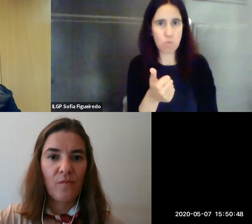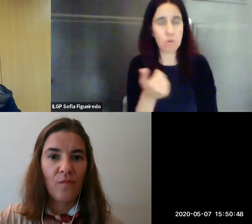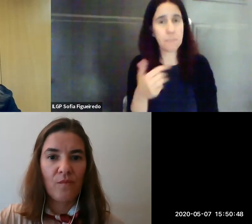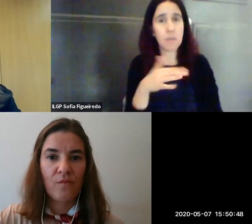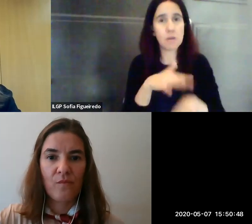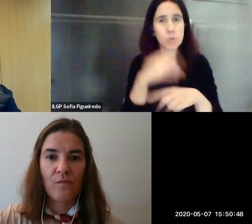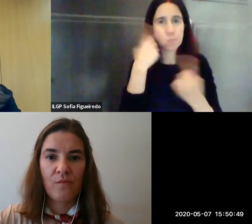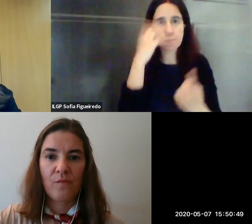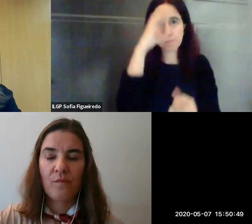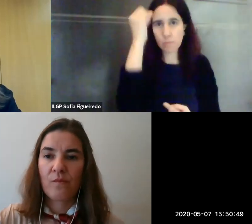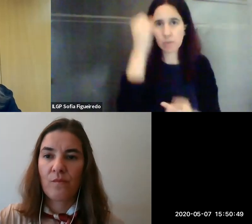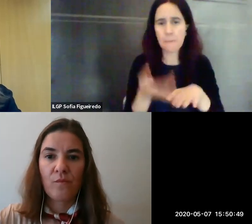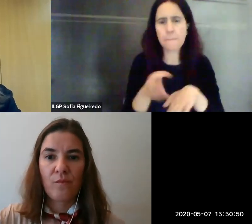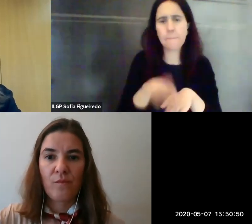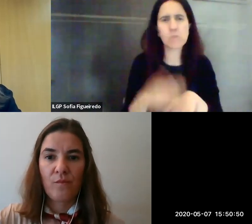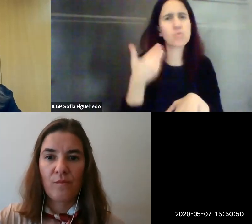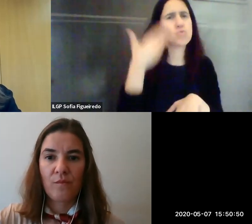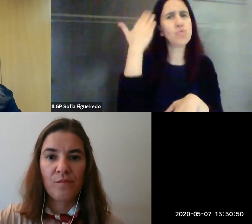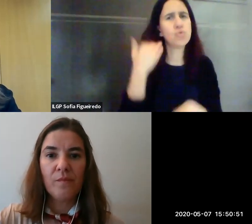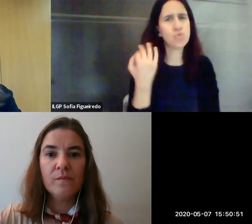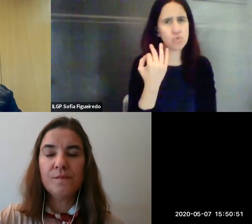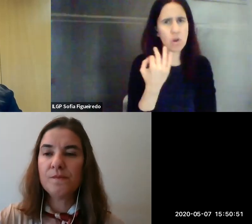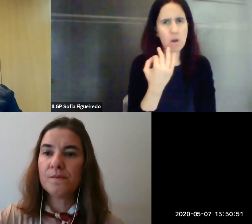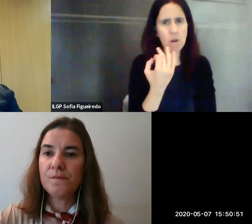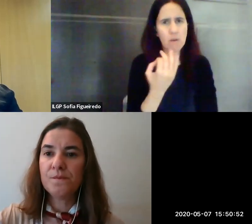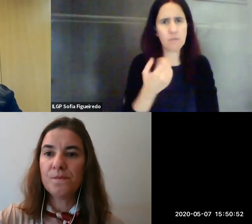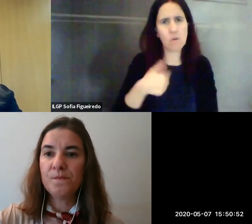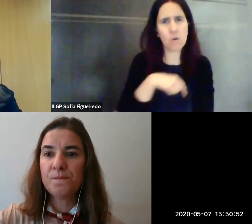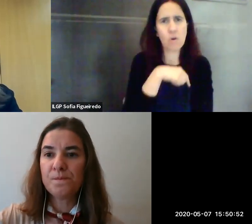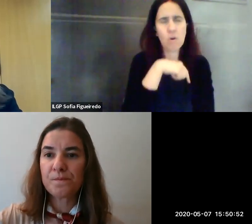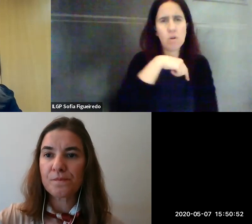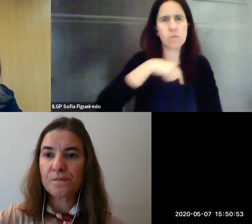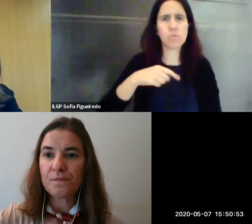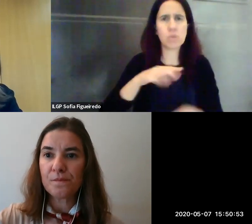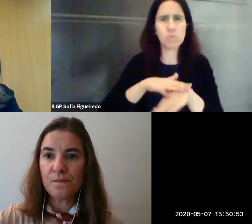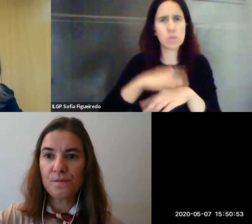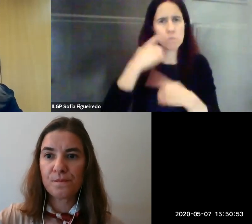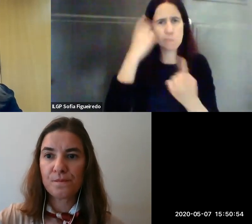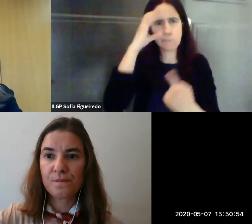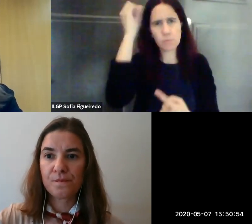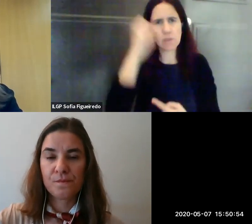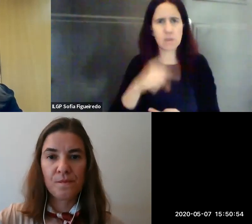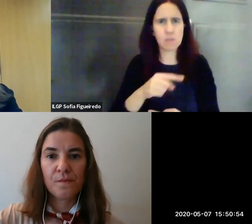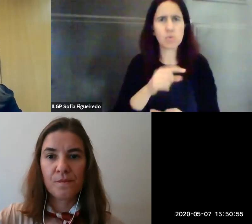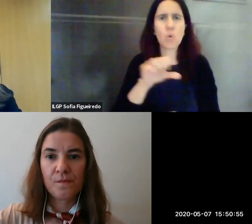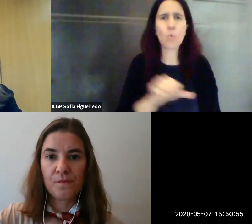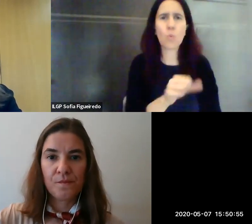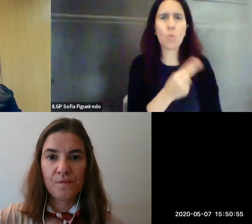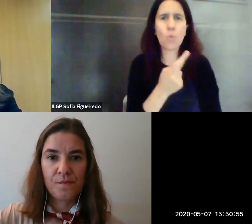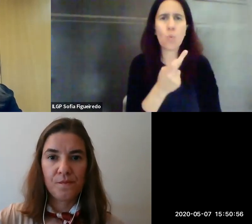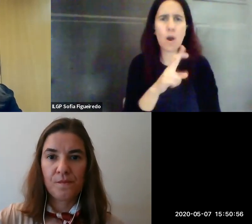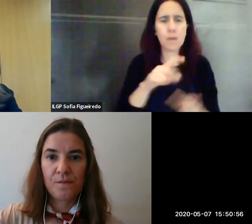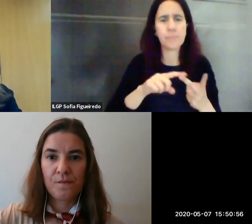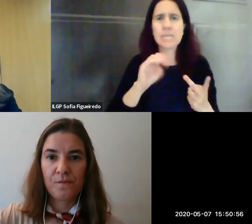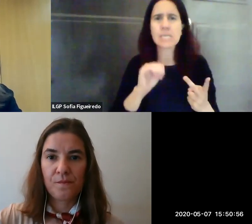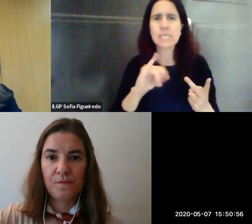pública já fez esse passo há algum tempo. Já há bastante tempo nós, na administração pública, temos os QARs, os CADAPs e tudo isso e, portanto,